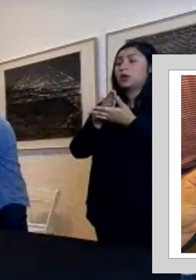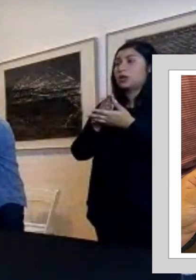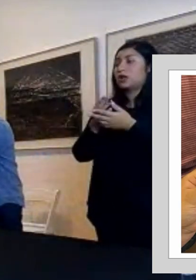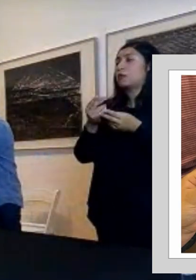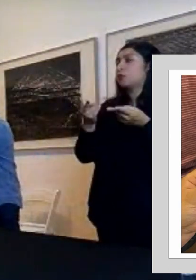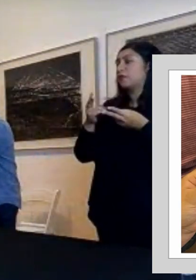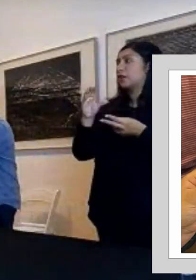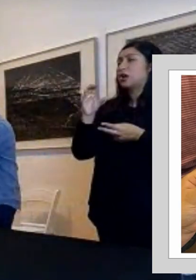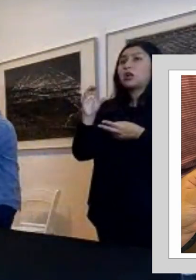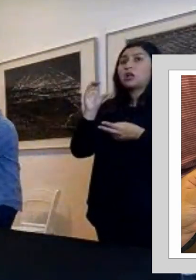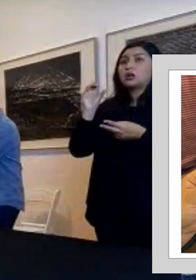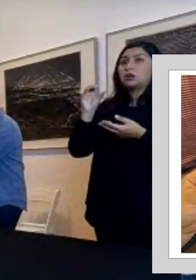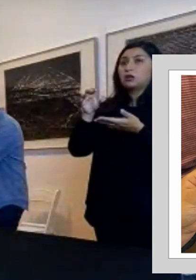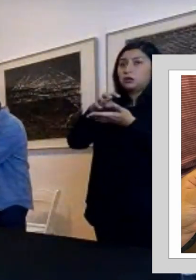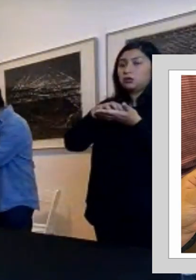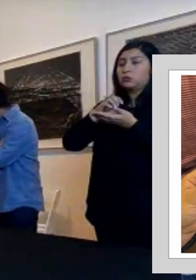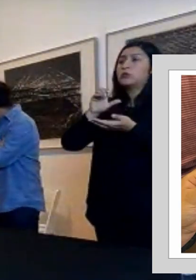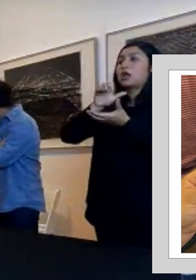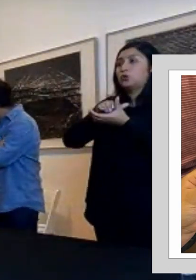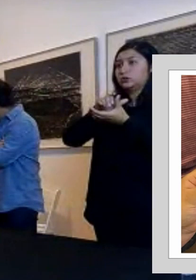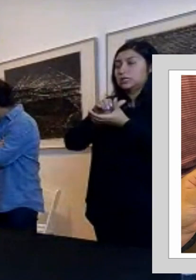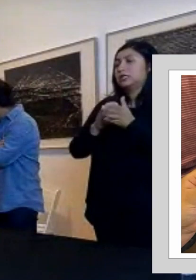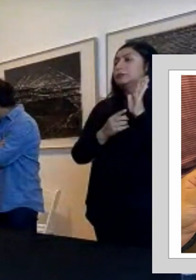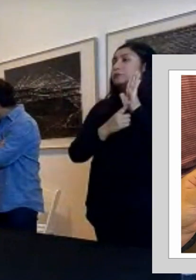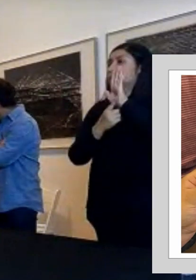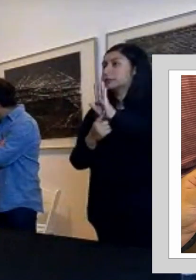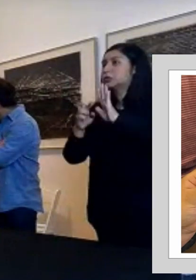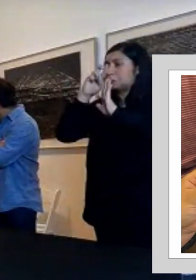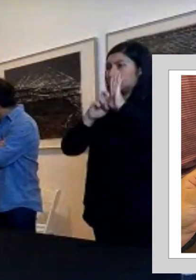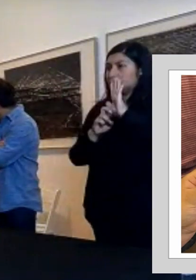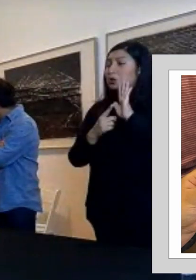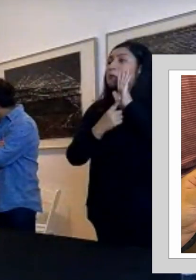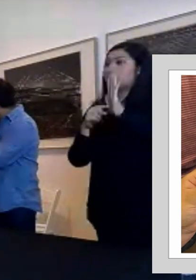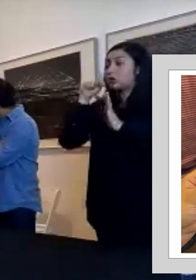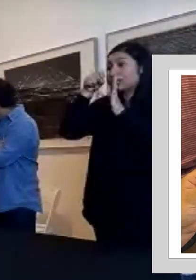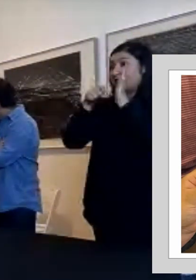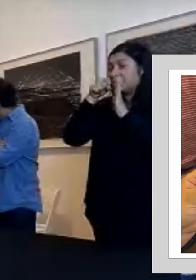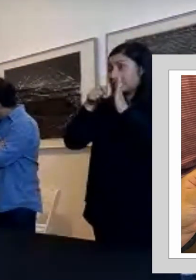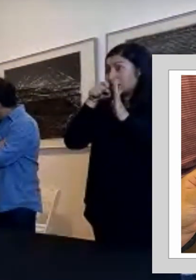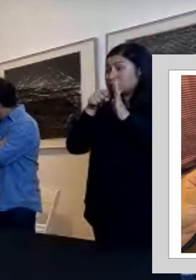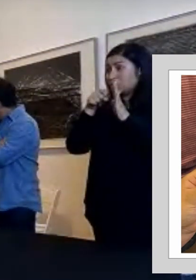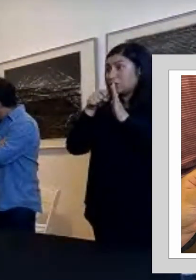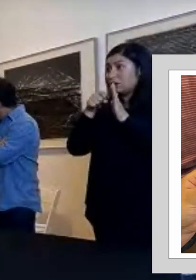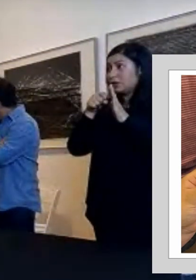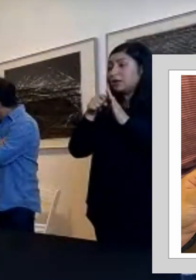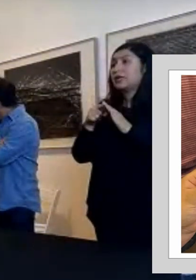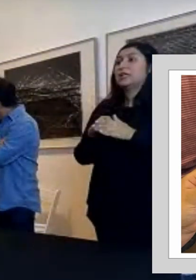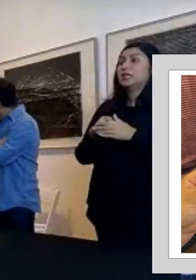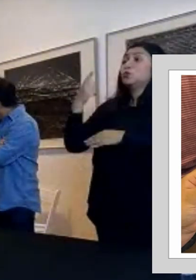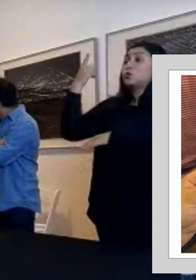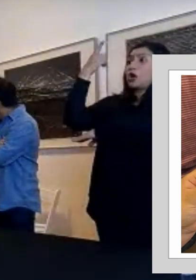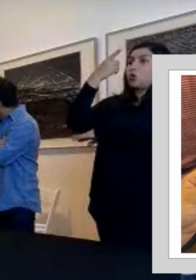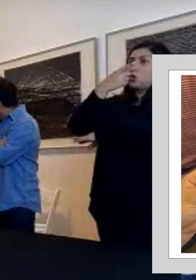les presentó el proyecto, demostraron el video, y en una sesión, digamos, podríamos decir maratónica,